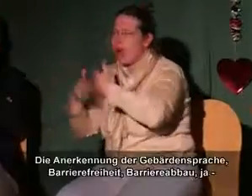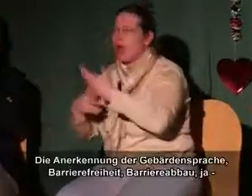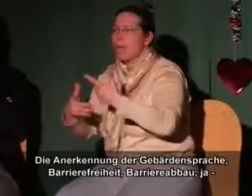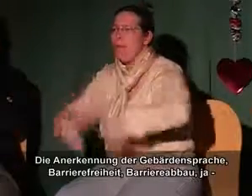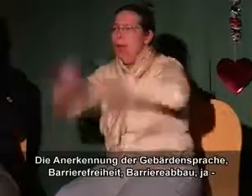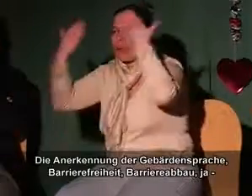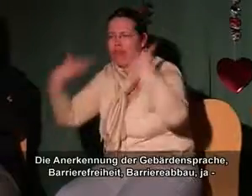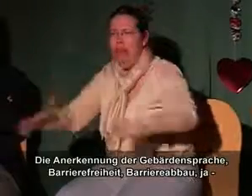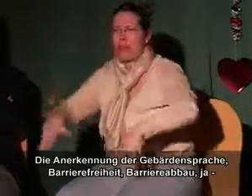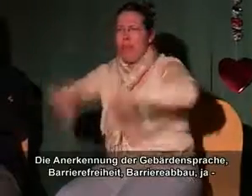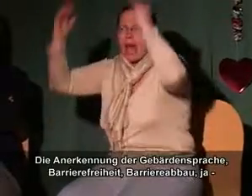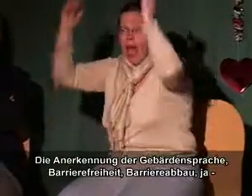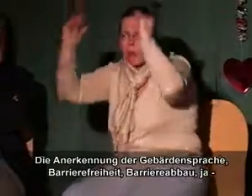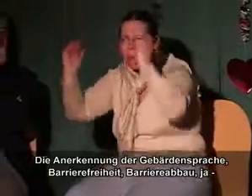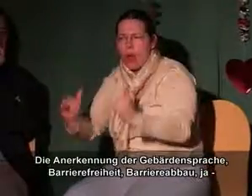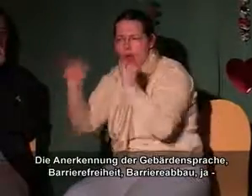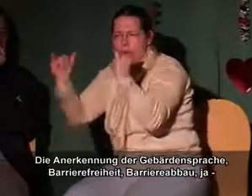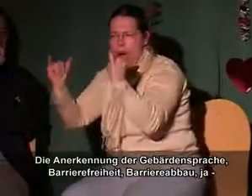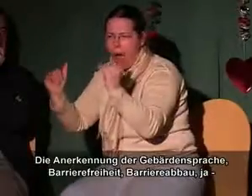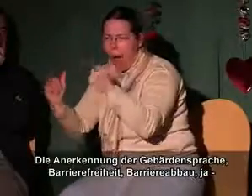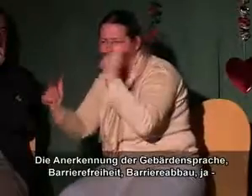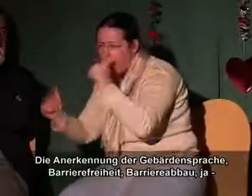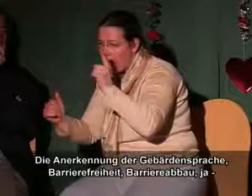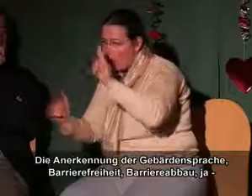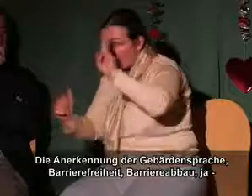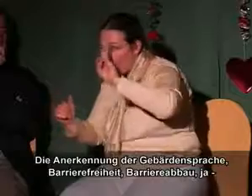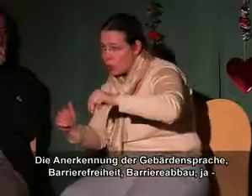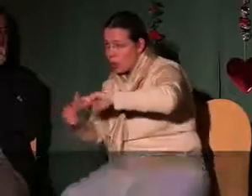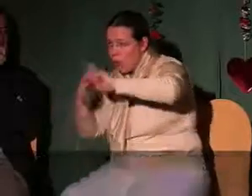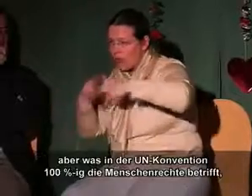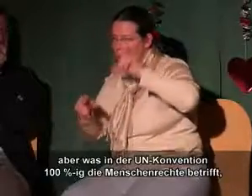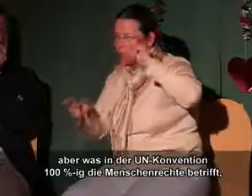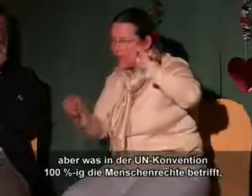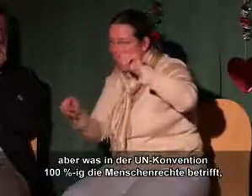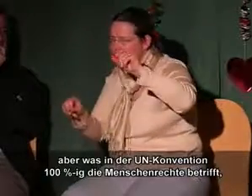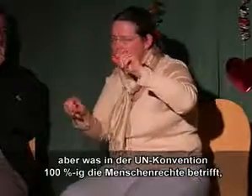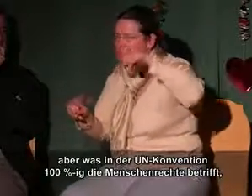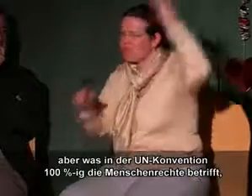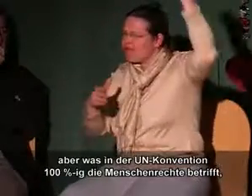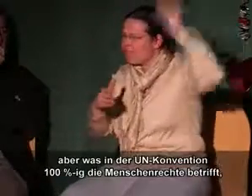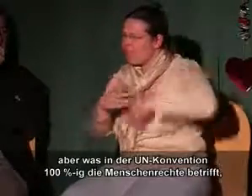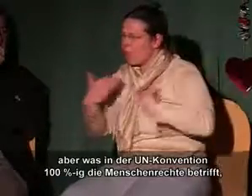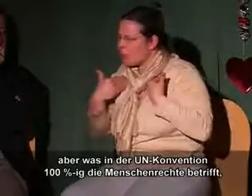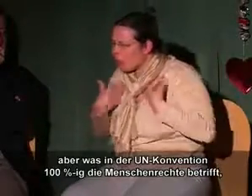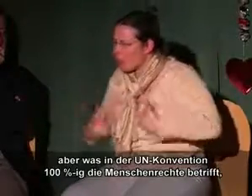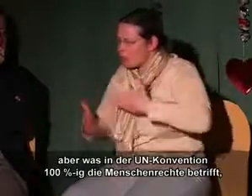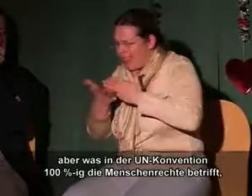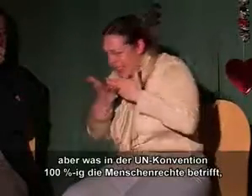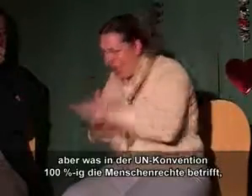Die Anerkennung der Gebärdensprache, Barrierefreiheit, Barriereabbau, ja, aber was in der UN-Konvention hundertprozentig